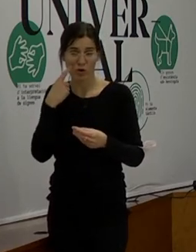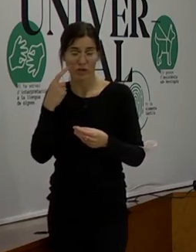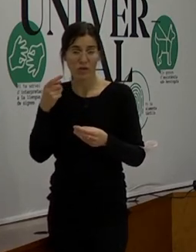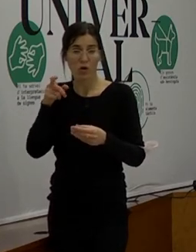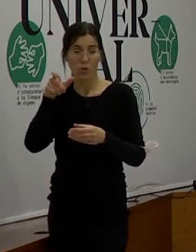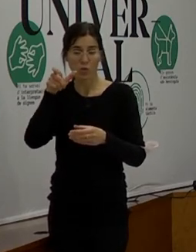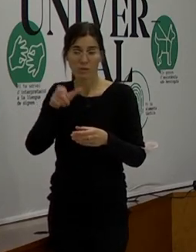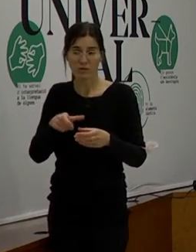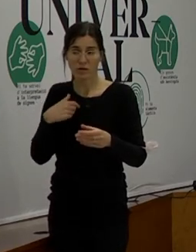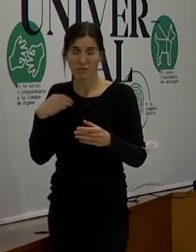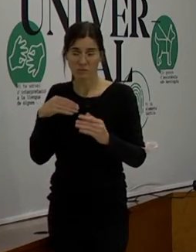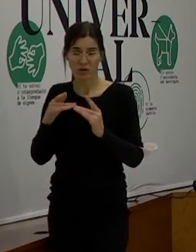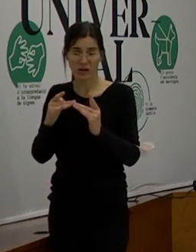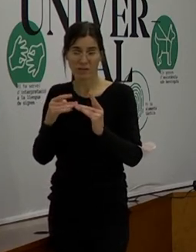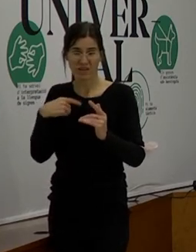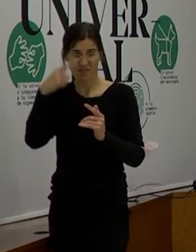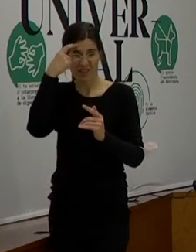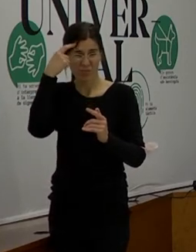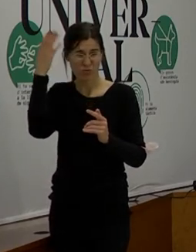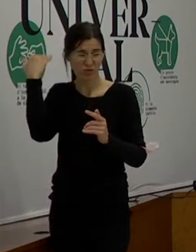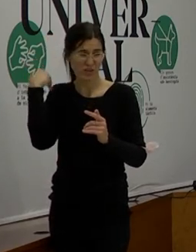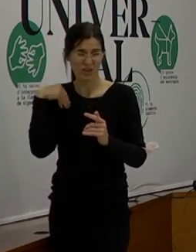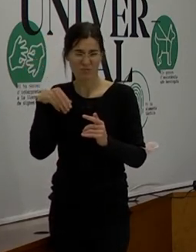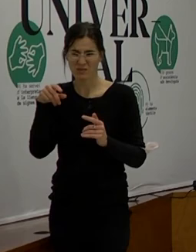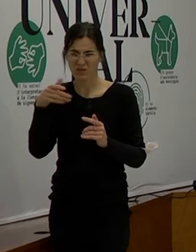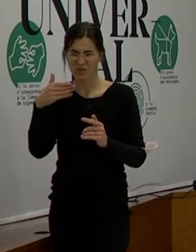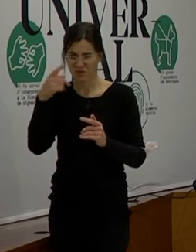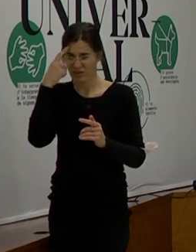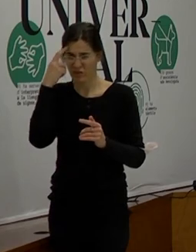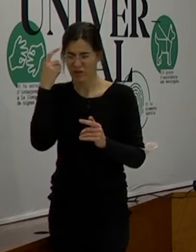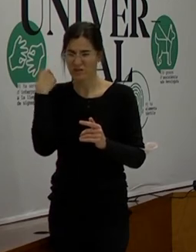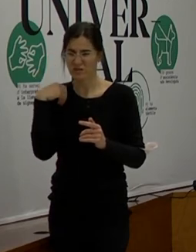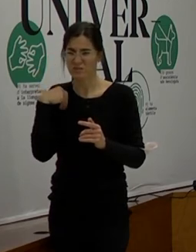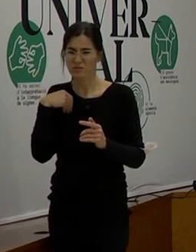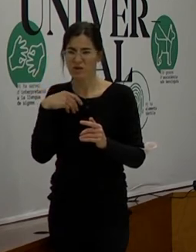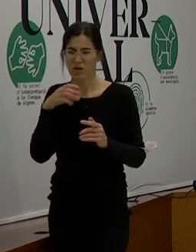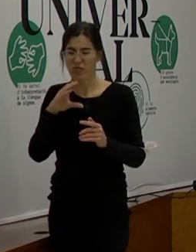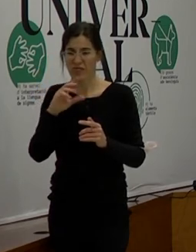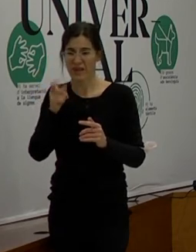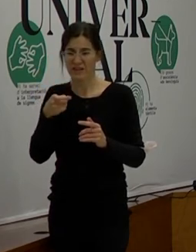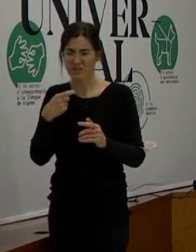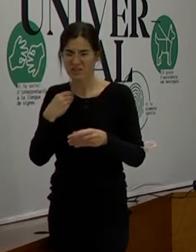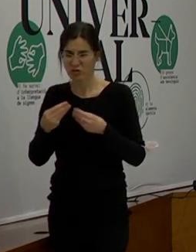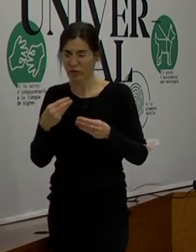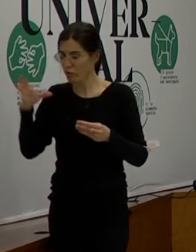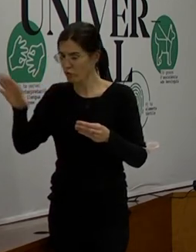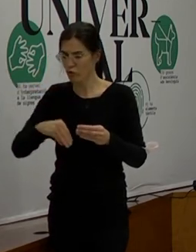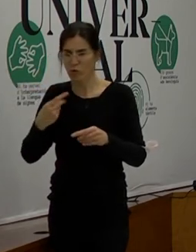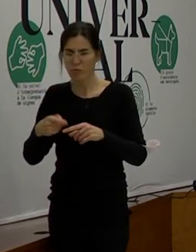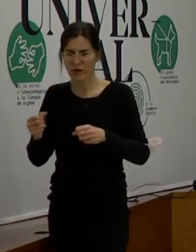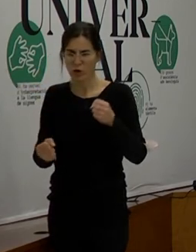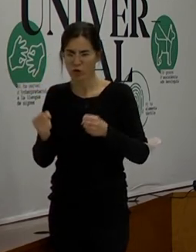en camilla, fa molts anys, te'n recordes? El de l'ortopèdia. I el tio tenia un CX i se lo vació tot perquè ell